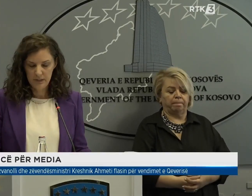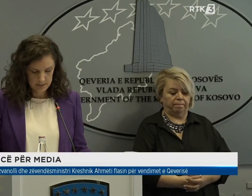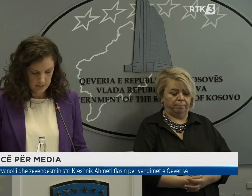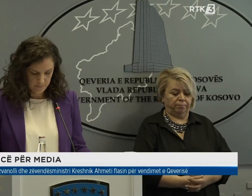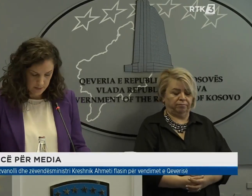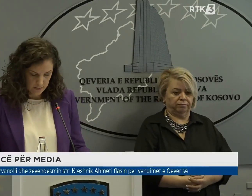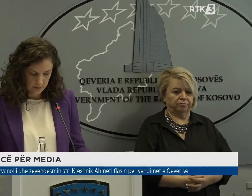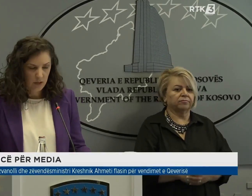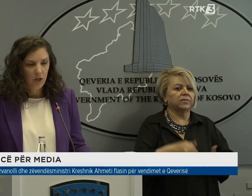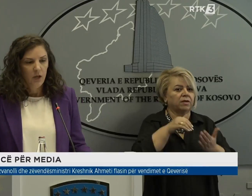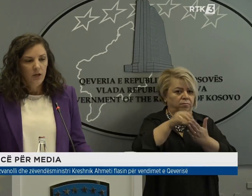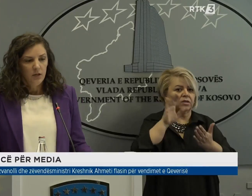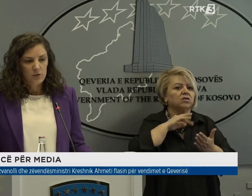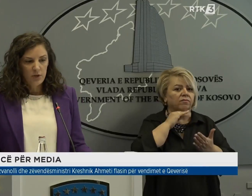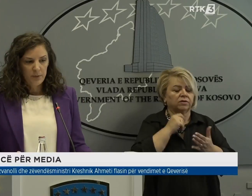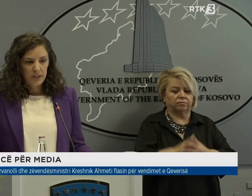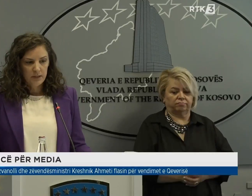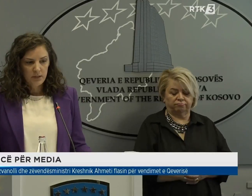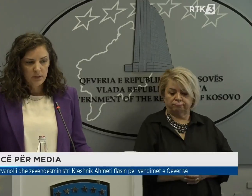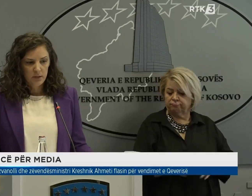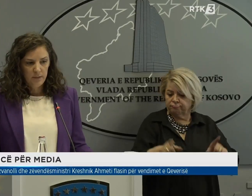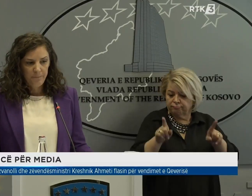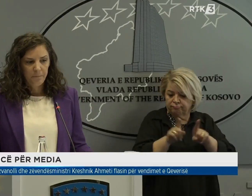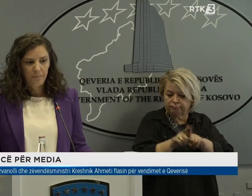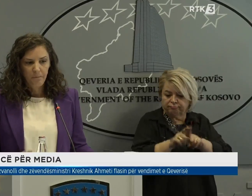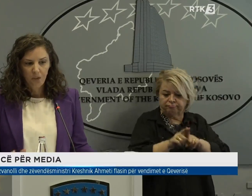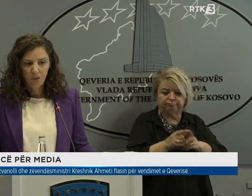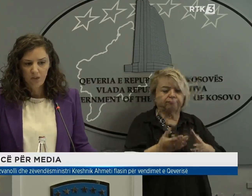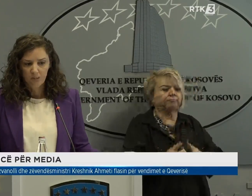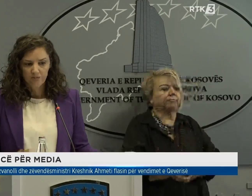në atë pjesë të vendit. Sa i përket